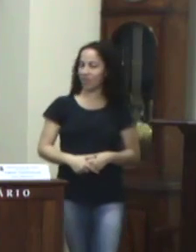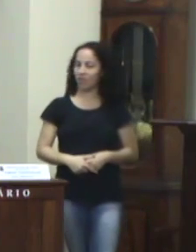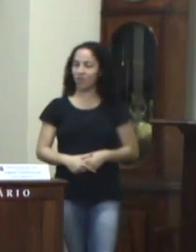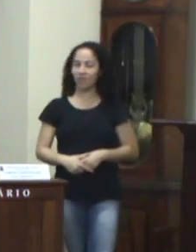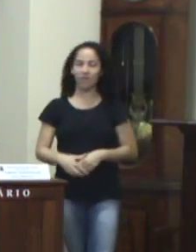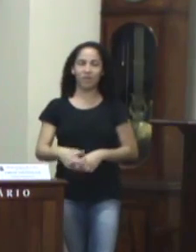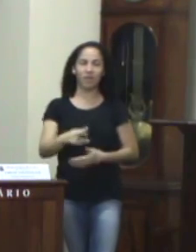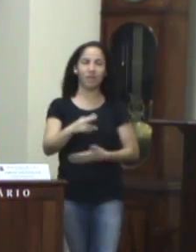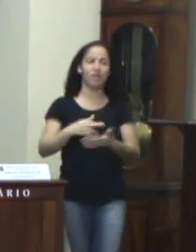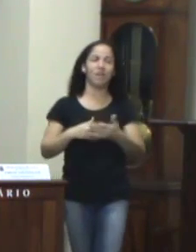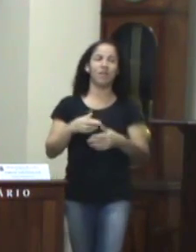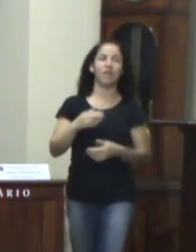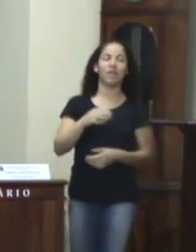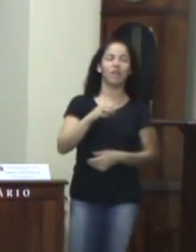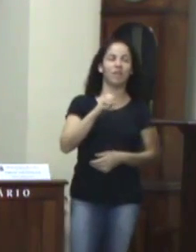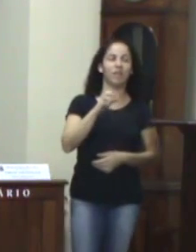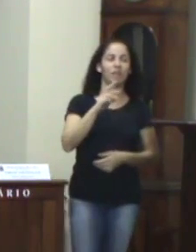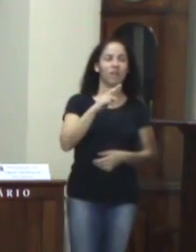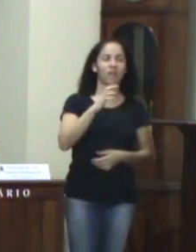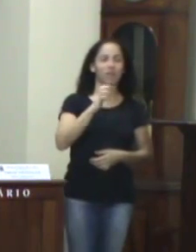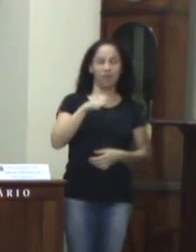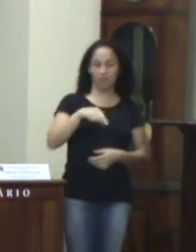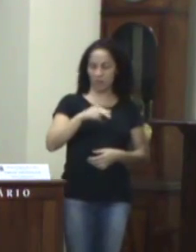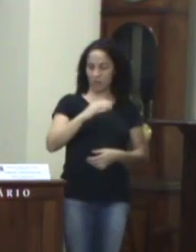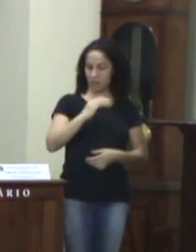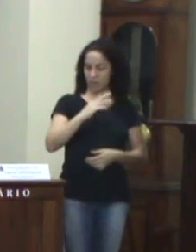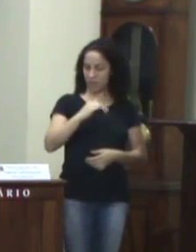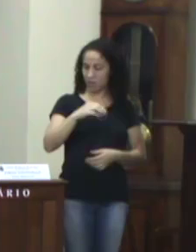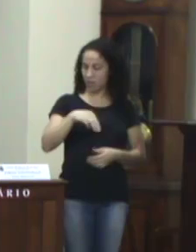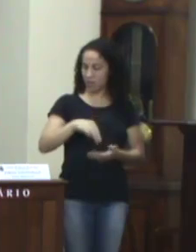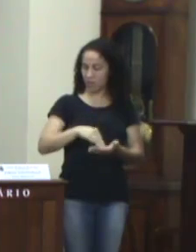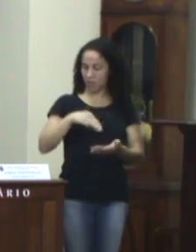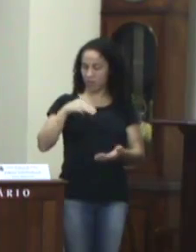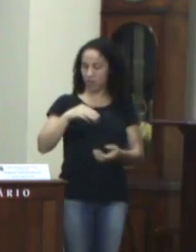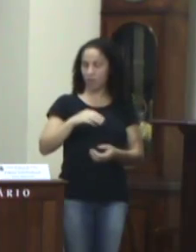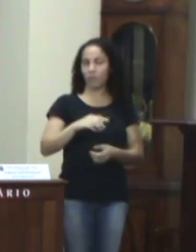às respostas aos requerimentos e indicações. Ofício número